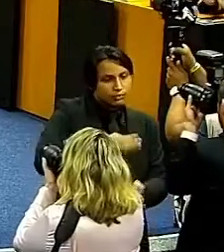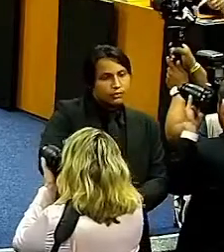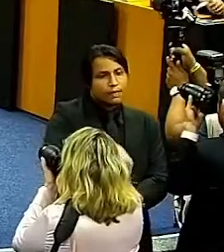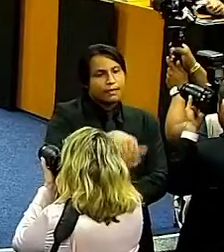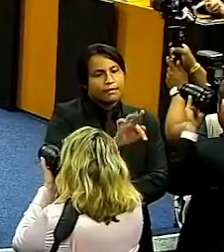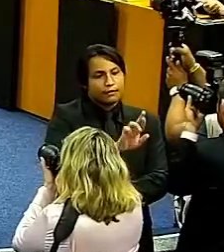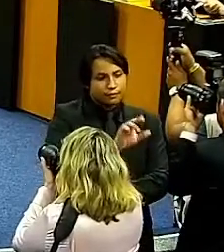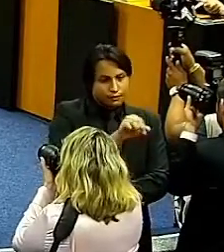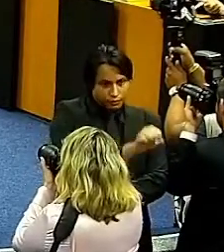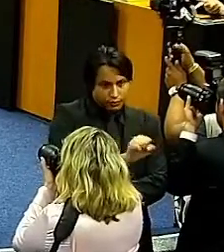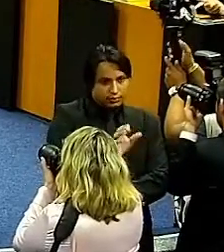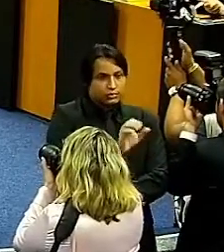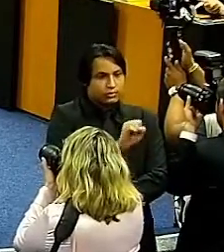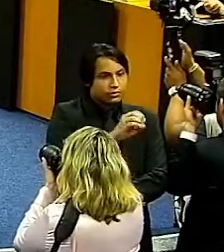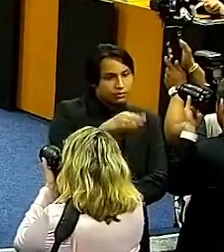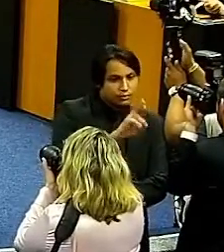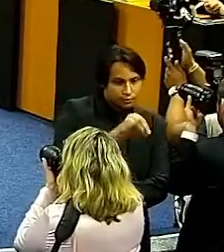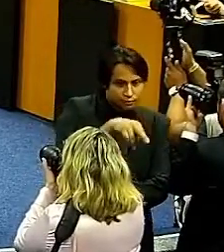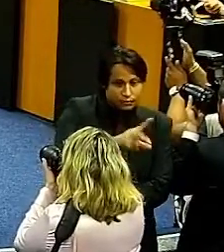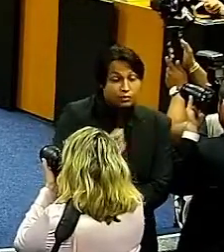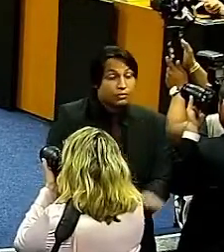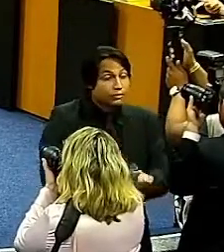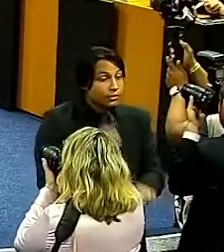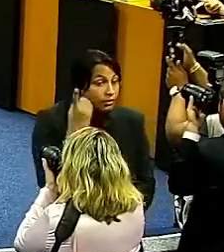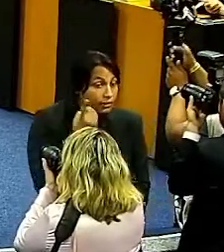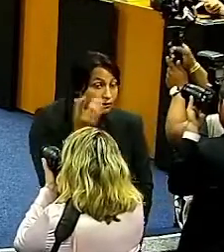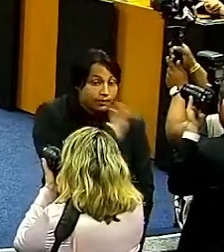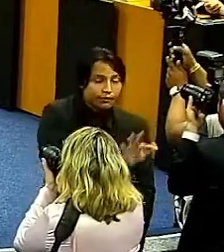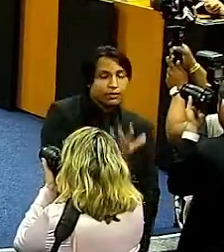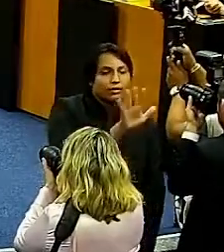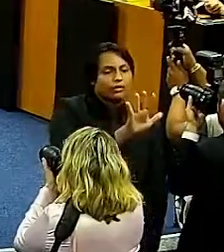o deputado federal Gustavo amorm